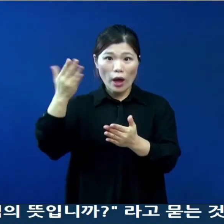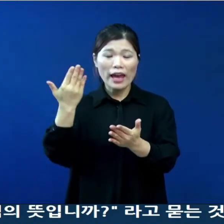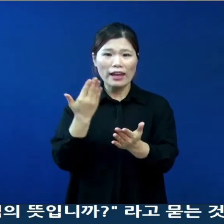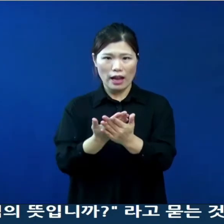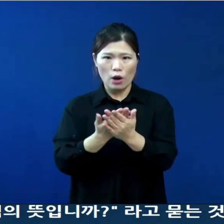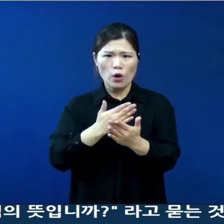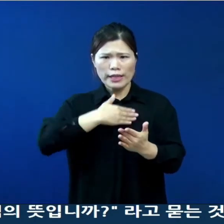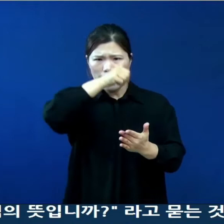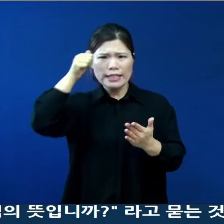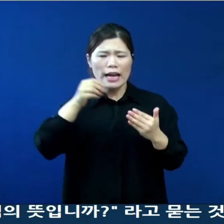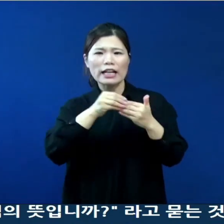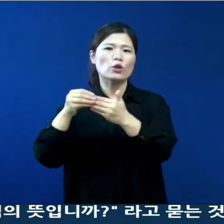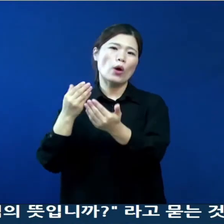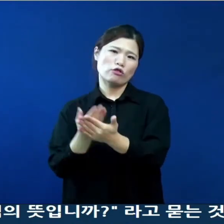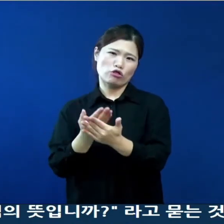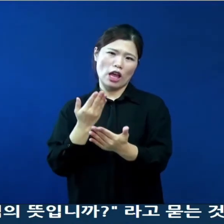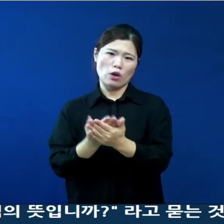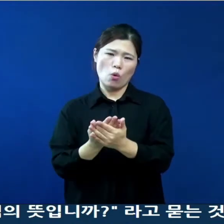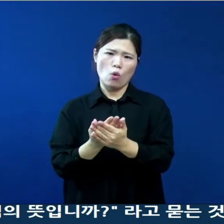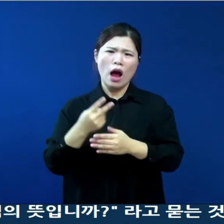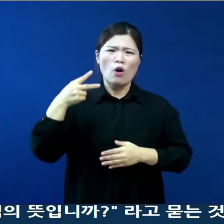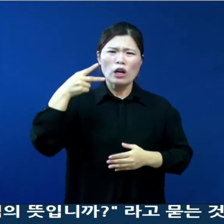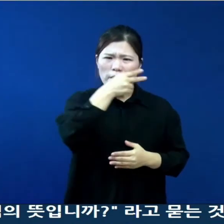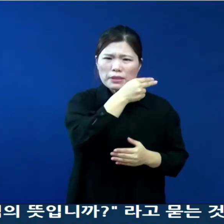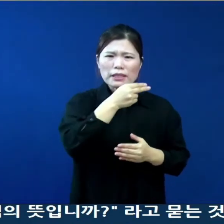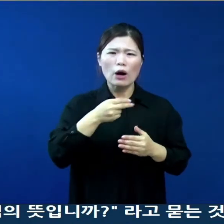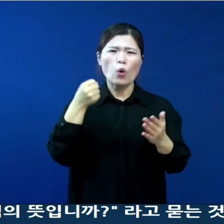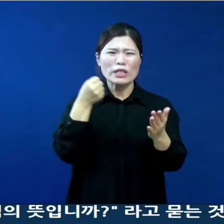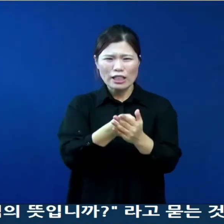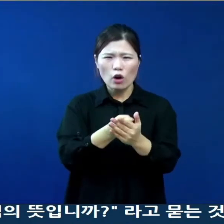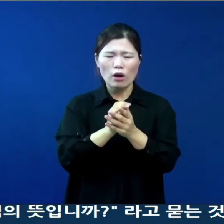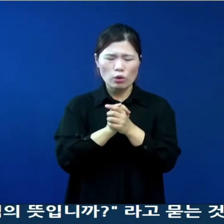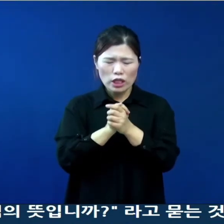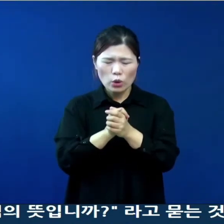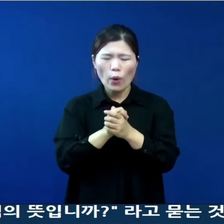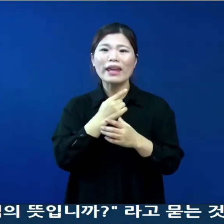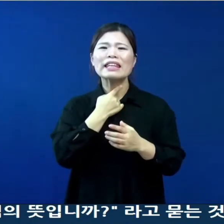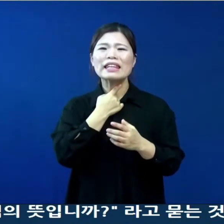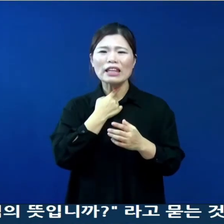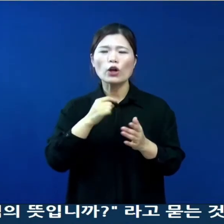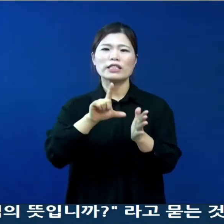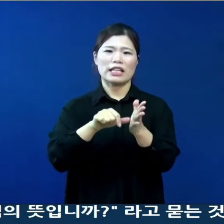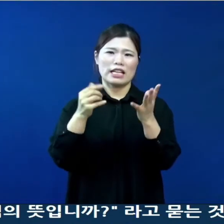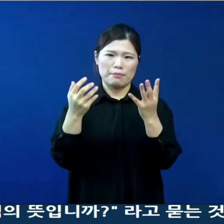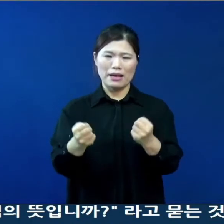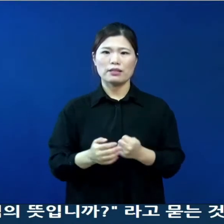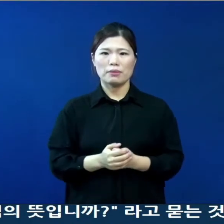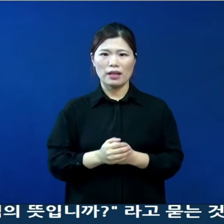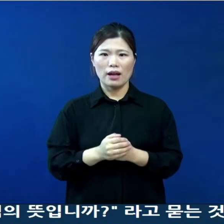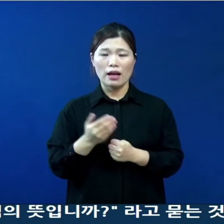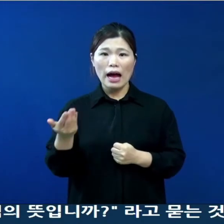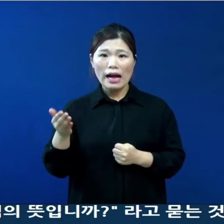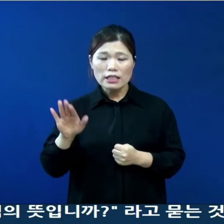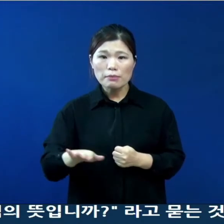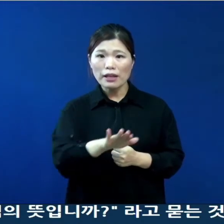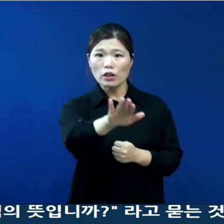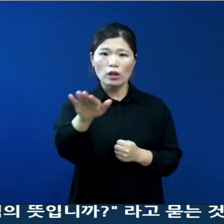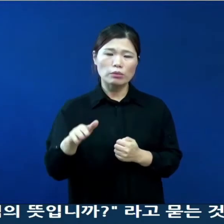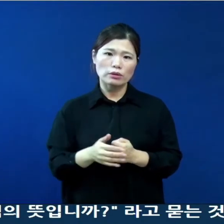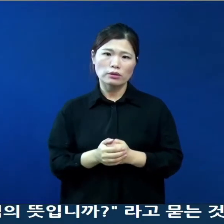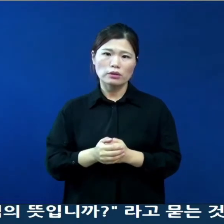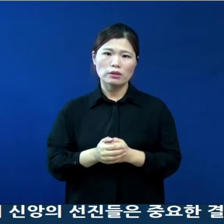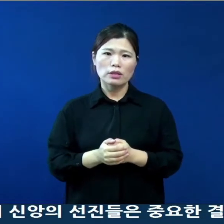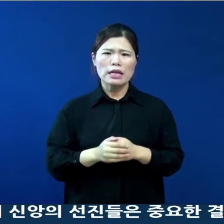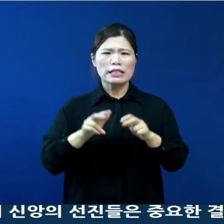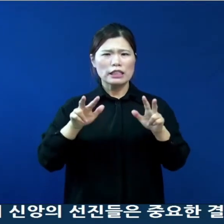인도해 주십시오라고 금식하며 작정하며 기도했던 시간들이 참 많았던 것 같습니다. 그러나 우리는 지금 또 저는 많은